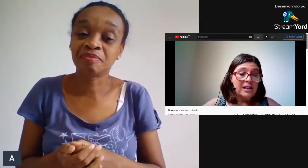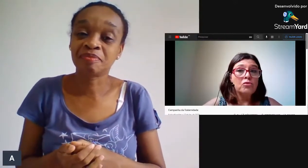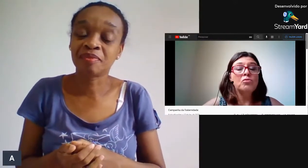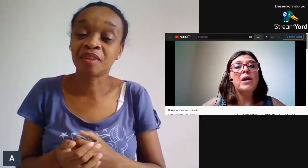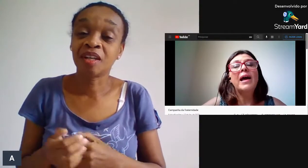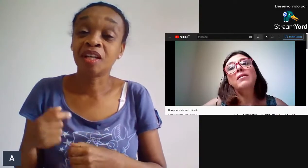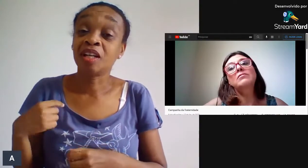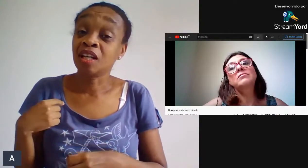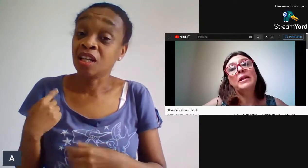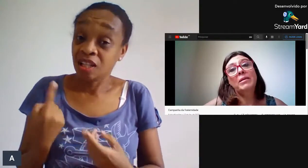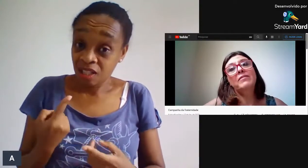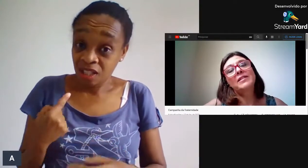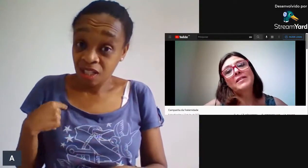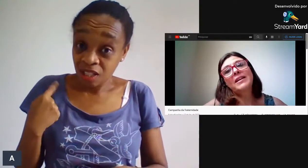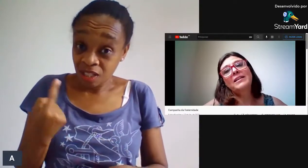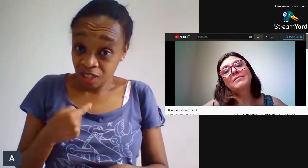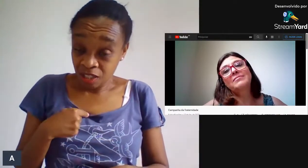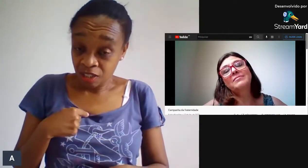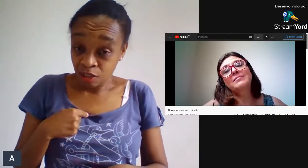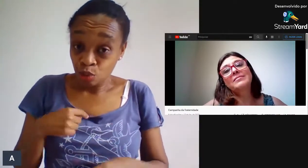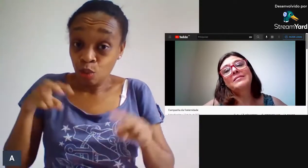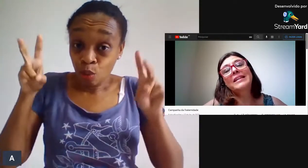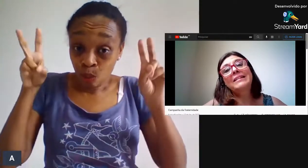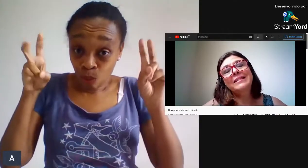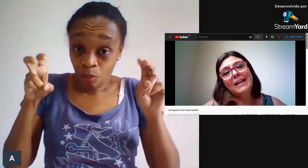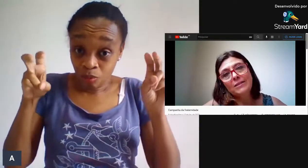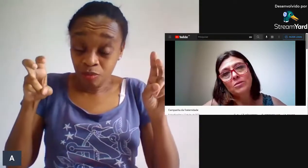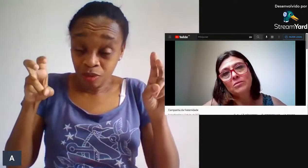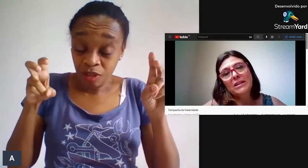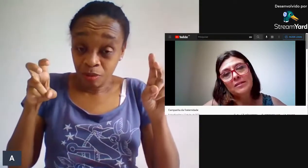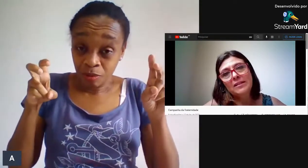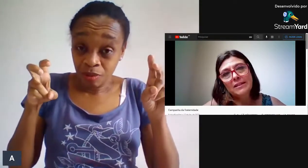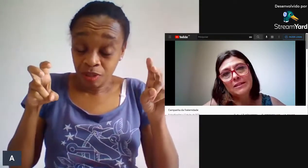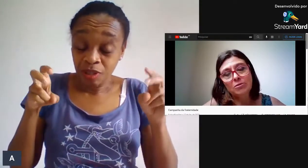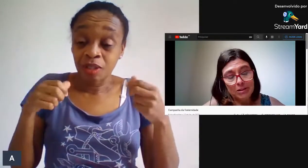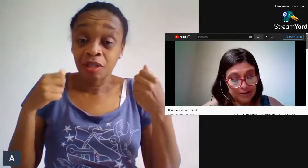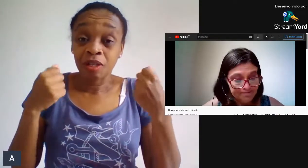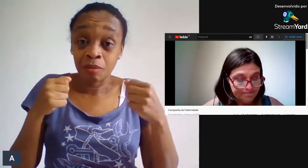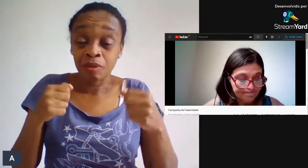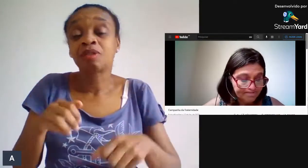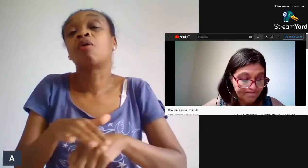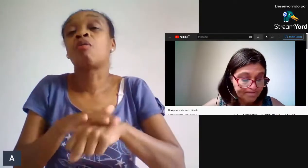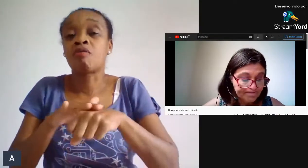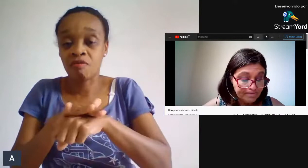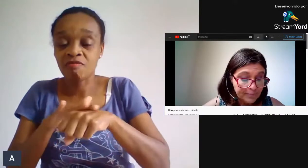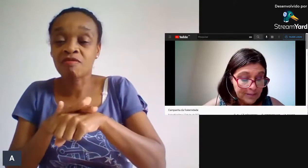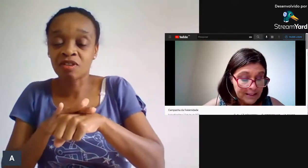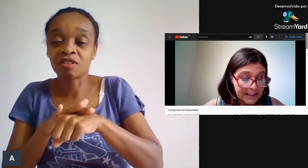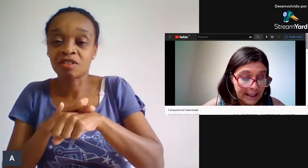E isso é um tema que vai ser tratado esse ano, né?